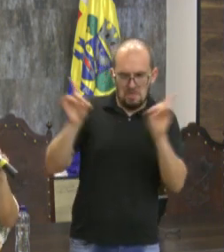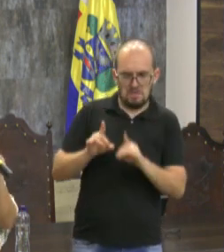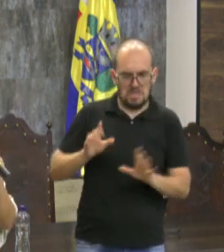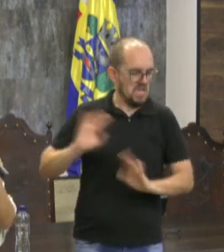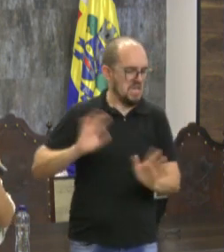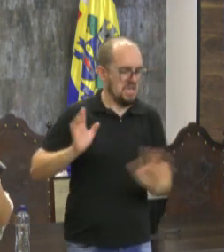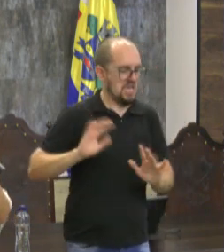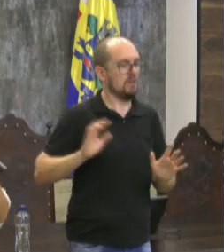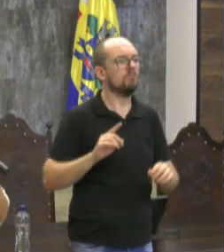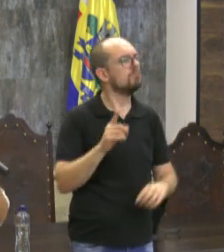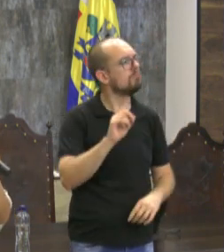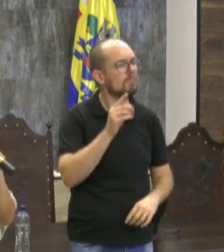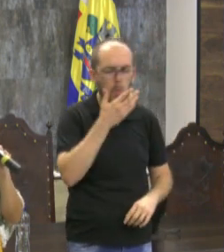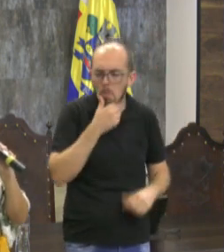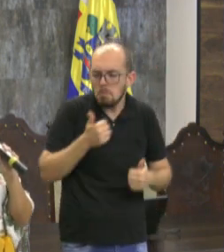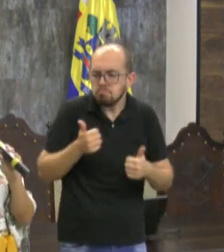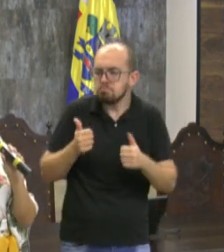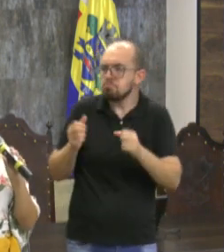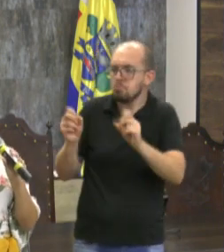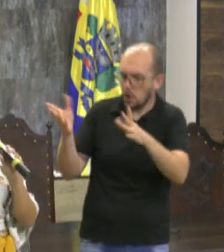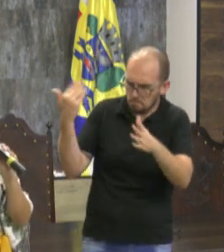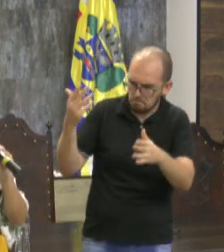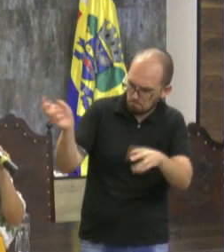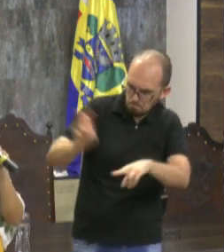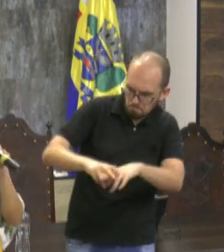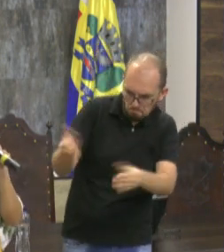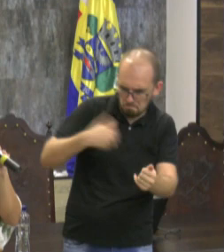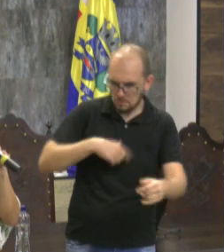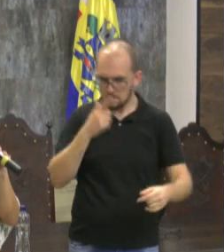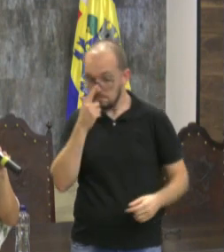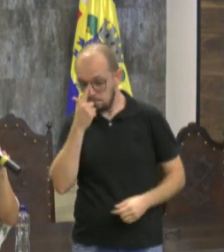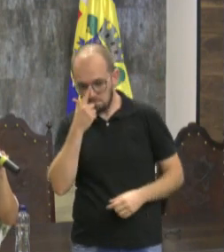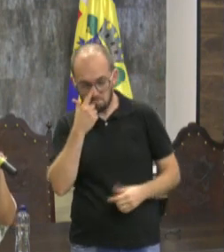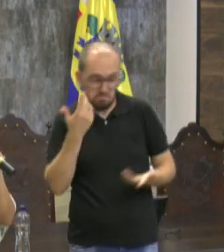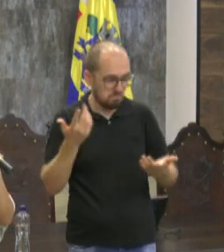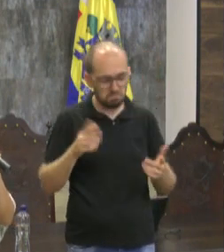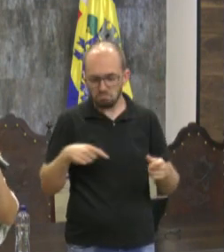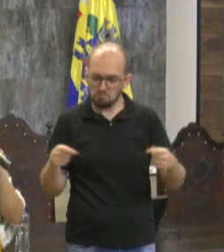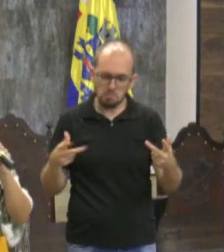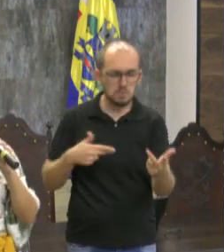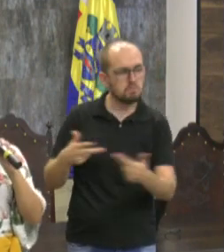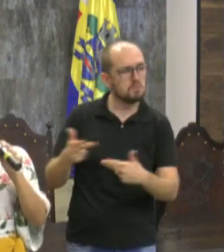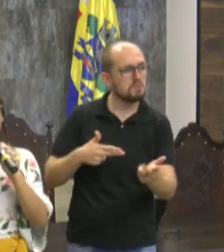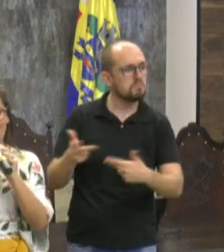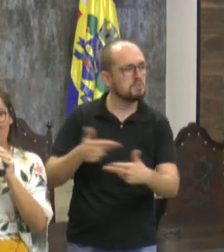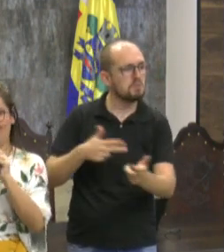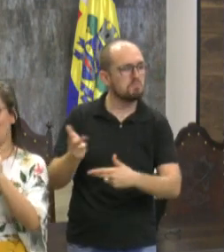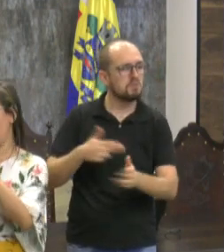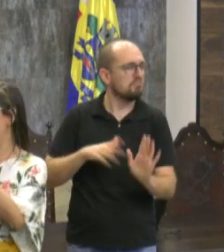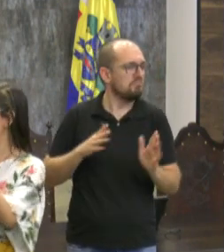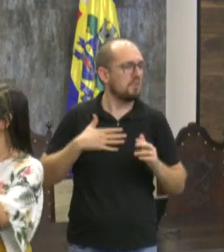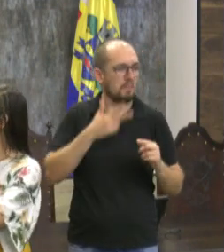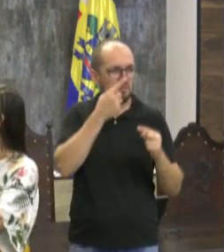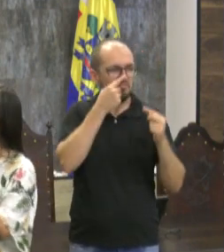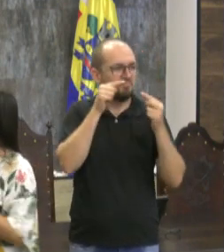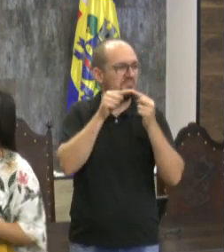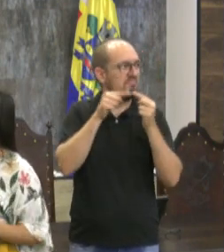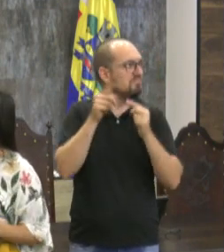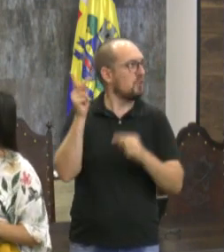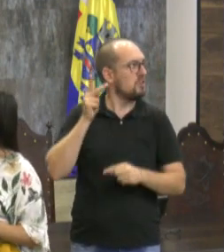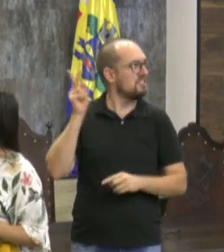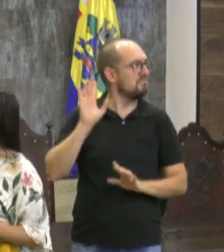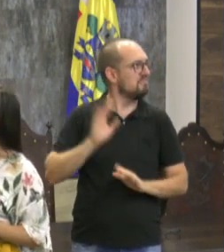de ver que esse pai precisava cortar o cabelo do filho, o salão dele estava disponível, vamos lá, né? E os dois estão muito tranquilos ali.